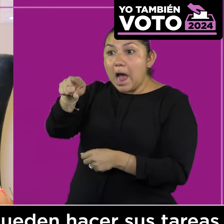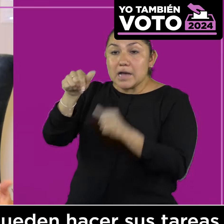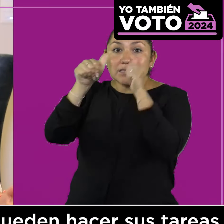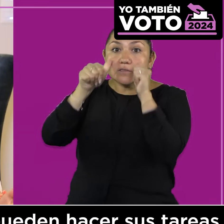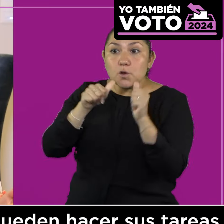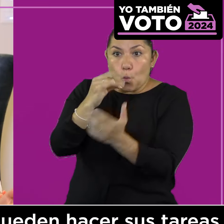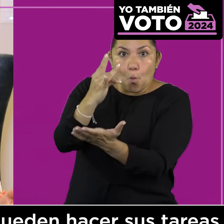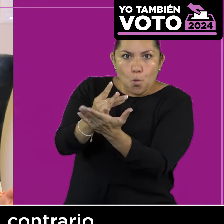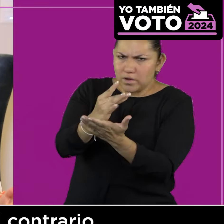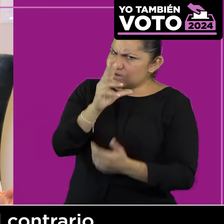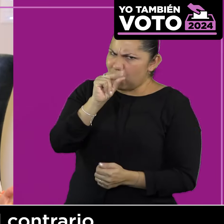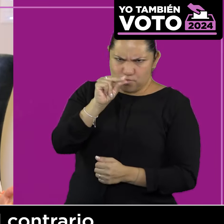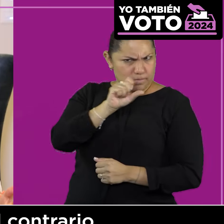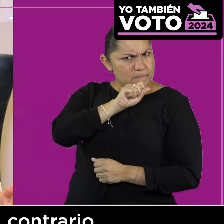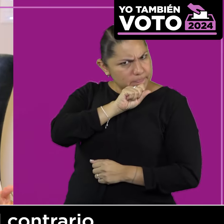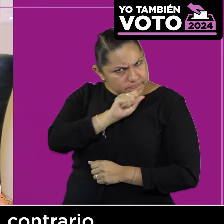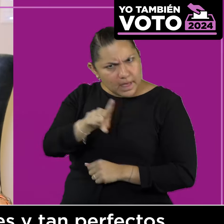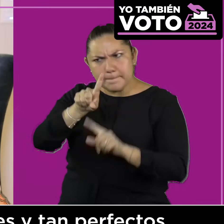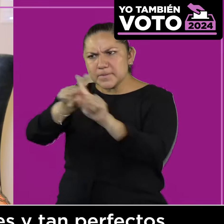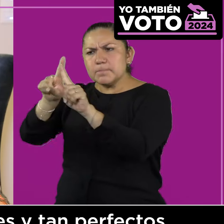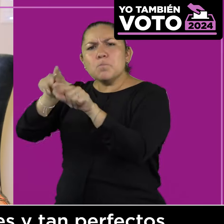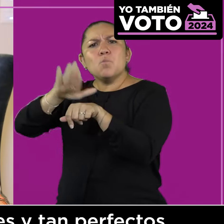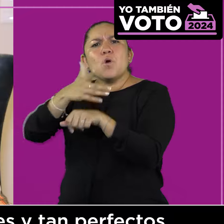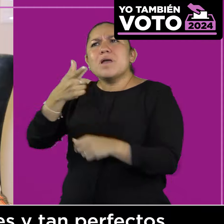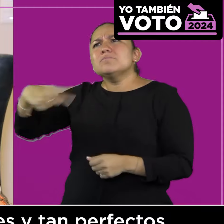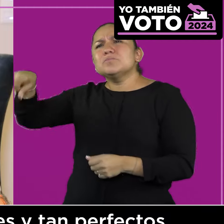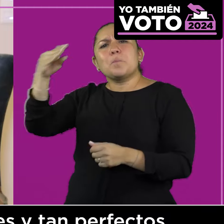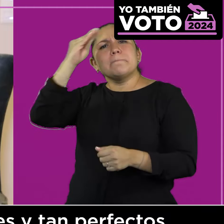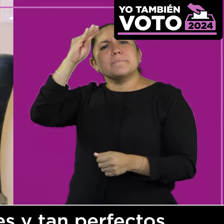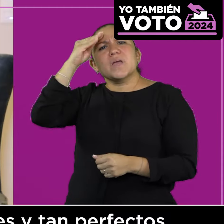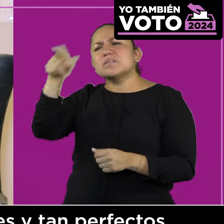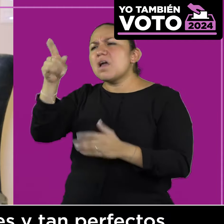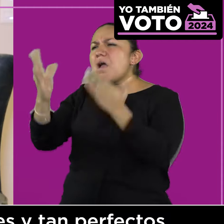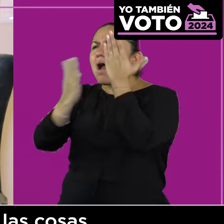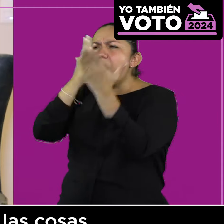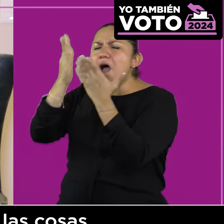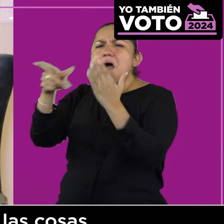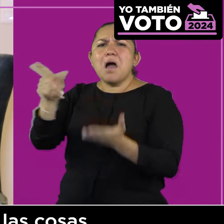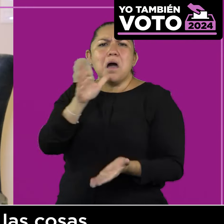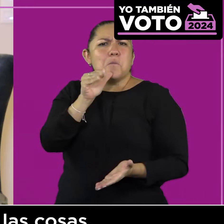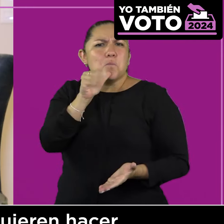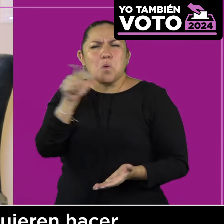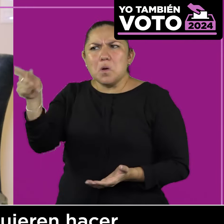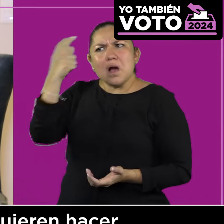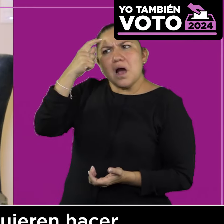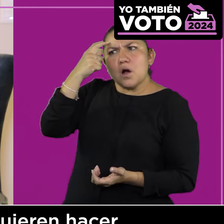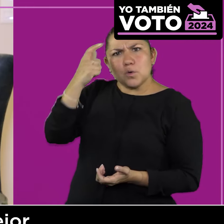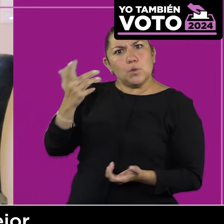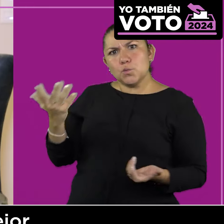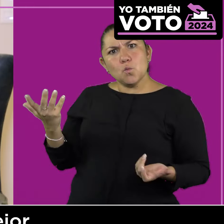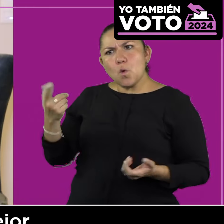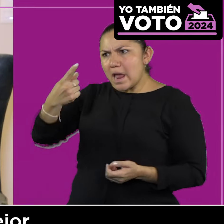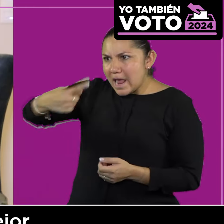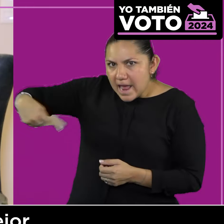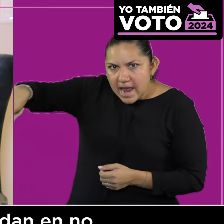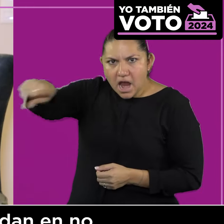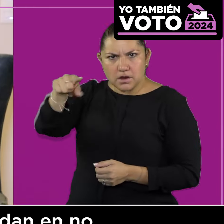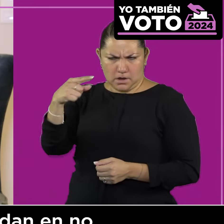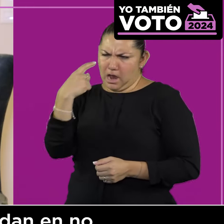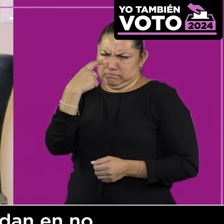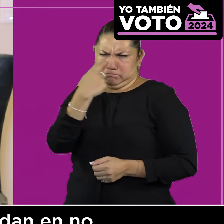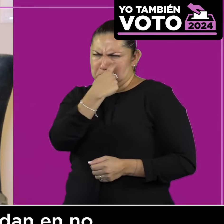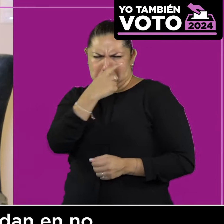creen que no pueden hacer sus tareas cuando al contrario son tan pensantes y tan perfectos en hacer las cosas porque las quieren hacer mejor